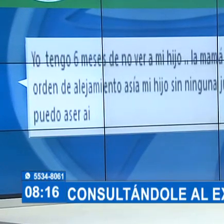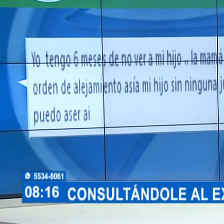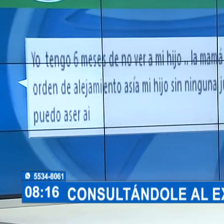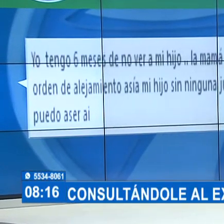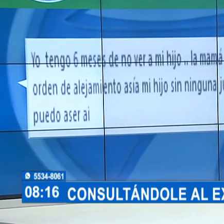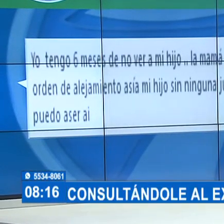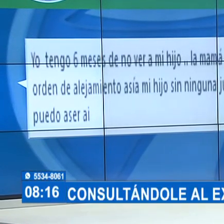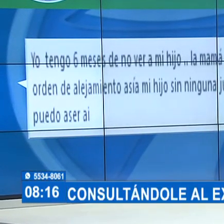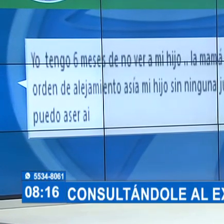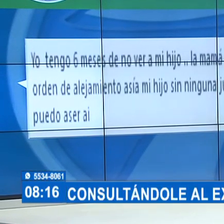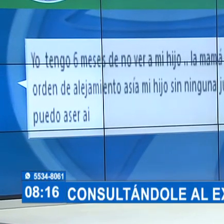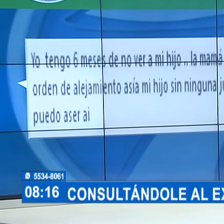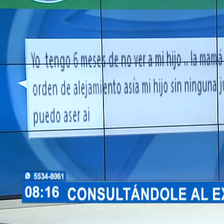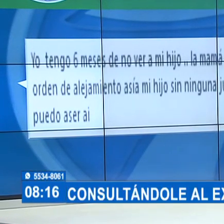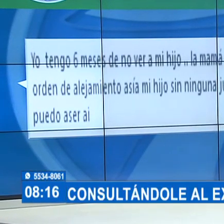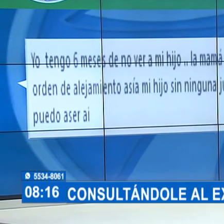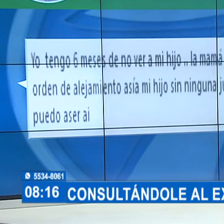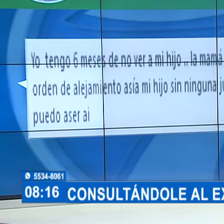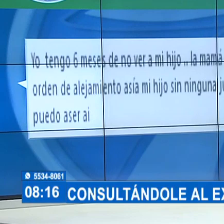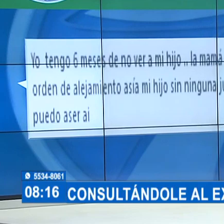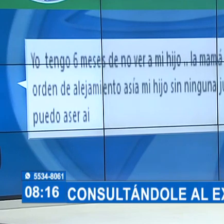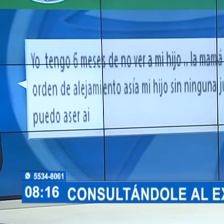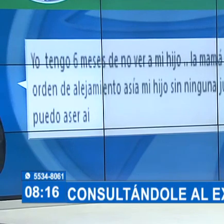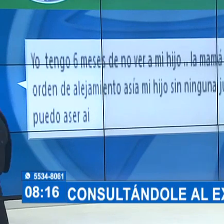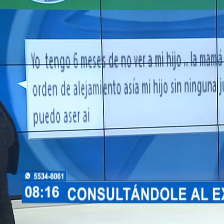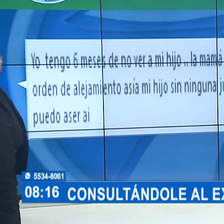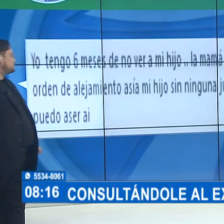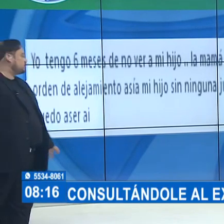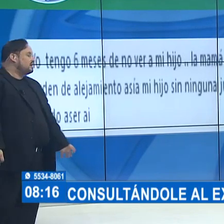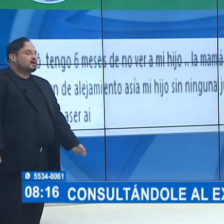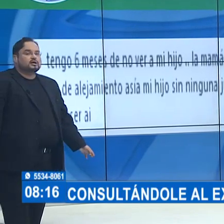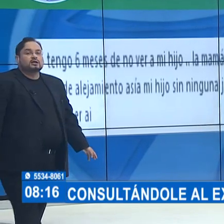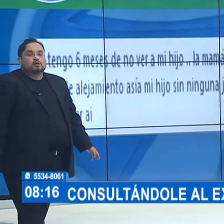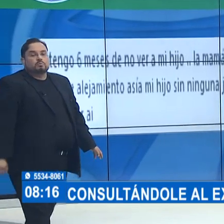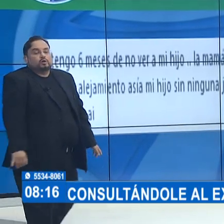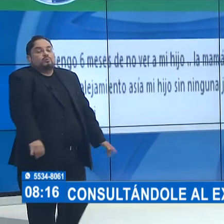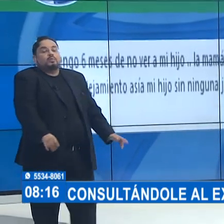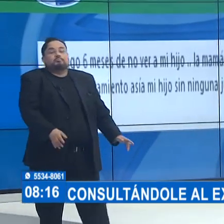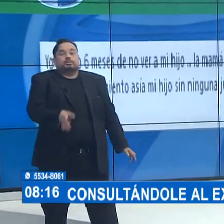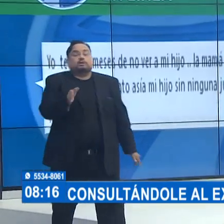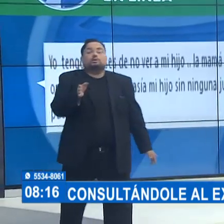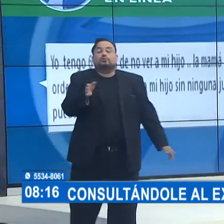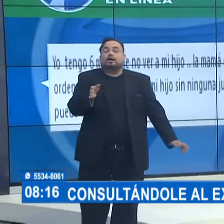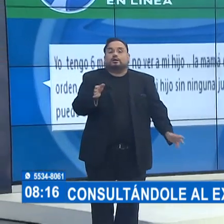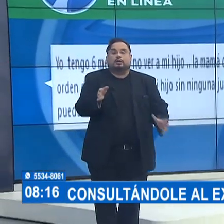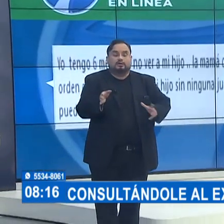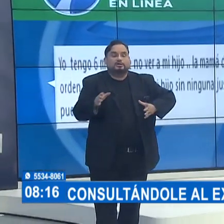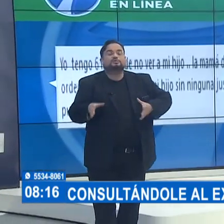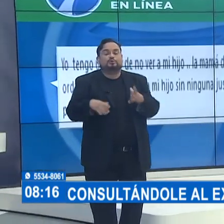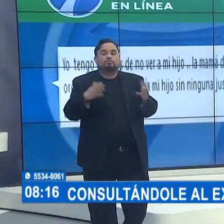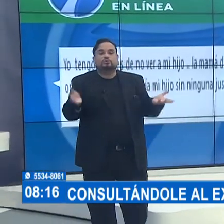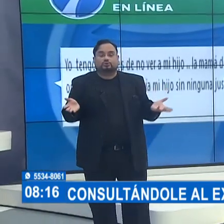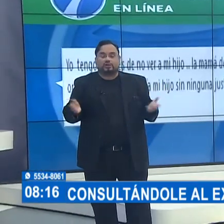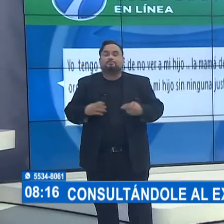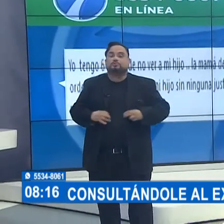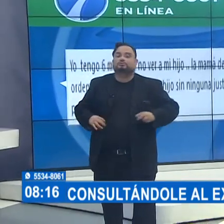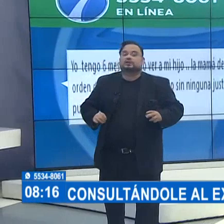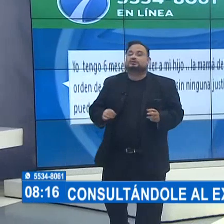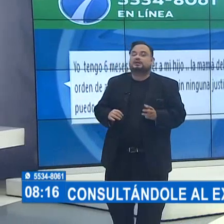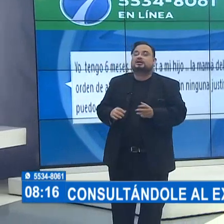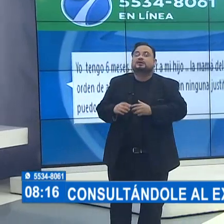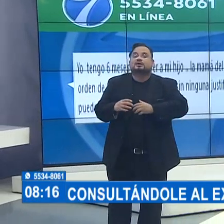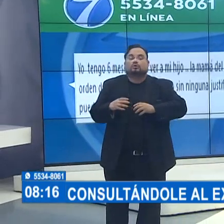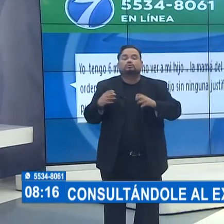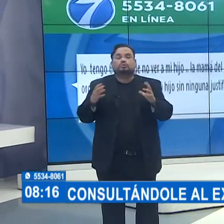de alejamiento hacia mi hijo sin ninguna justificación. ¿Qué puedo hacer ahí? Bueno, en primer lugar, ya esperó mucho tiempo.